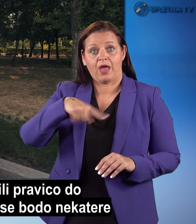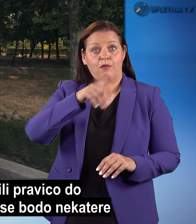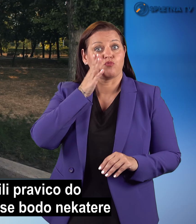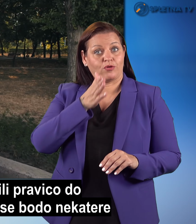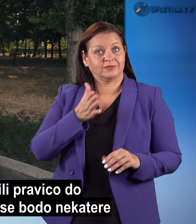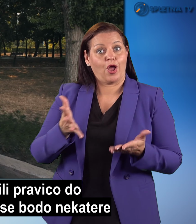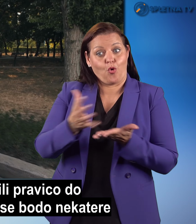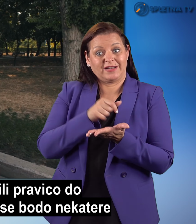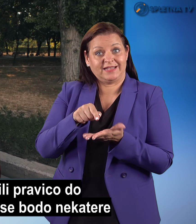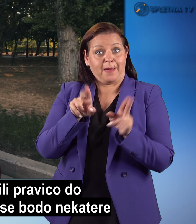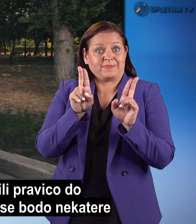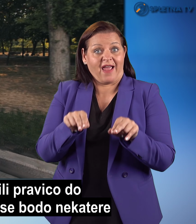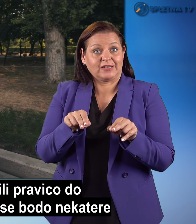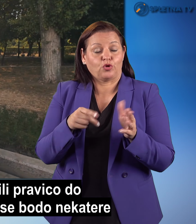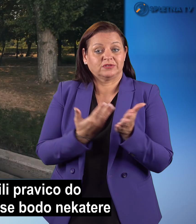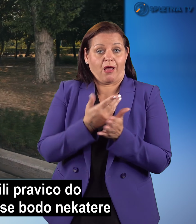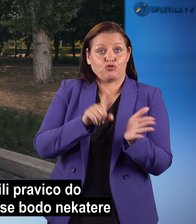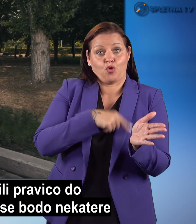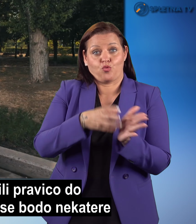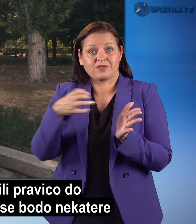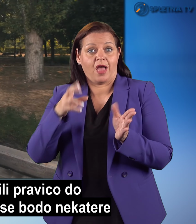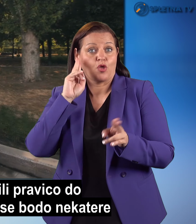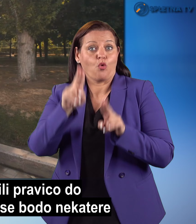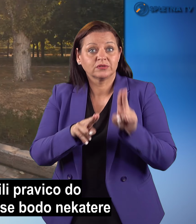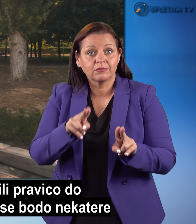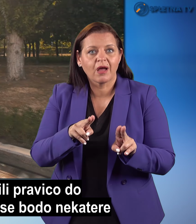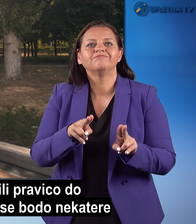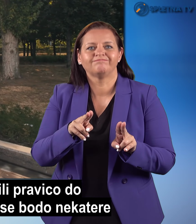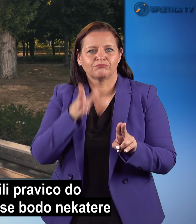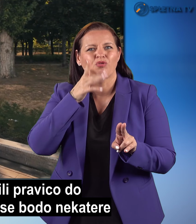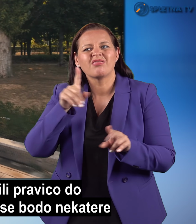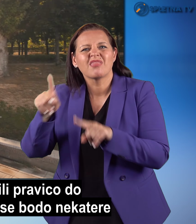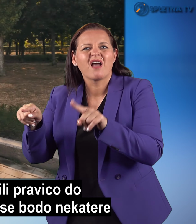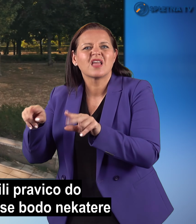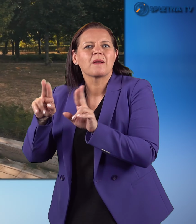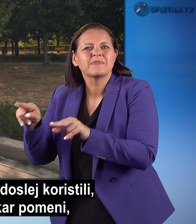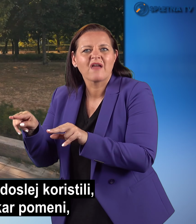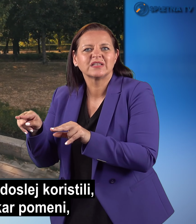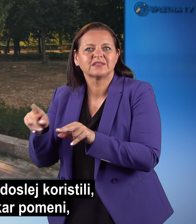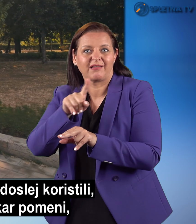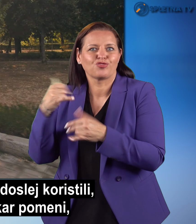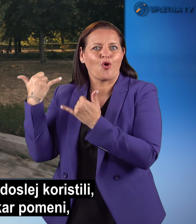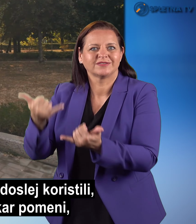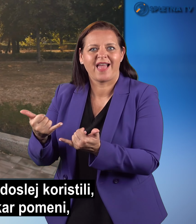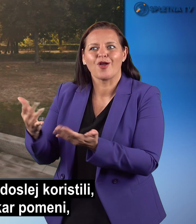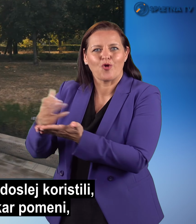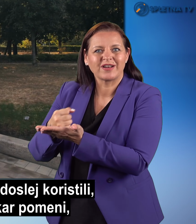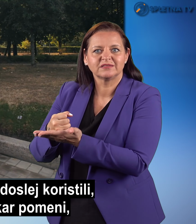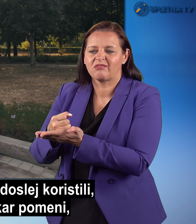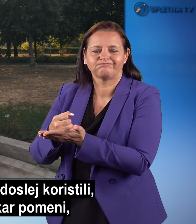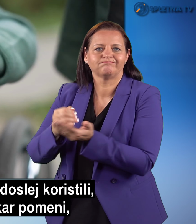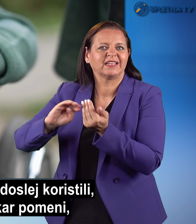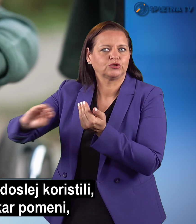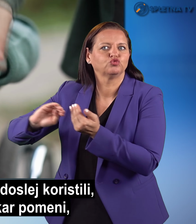Če boste koristili pravico do dolgotrajne oskrbe, se bodo nekatere pravice, ki ste jih doslej koristili,